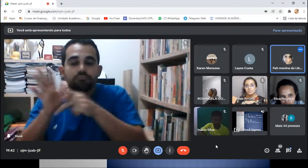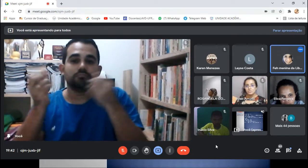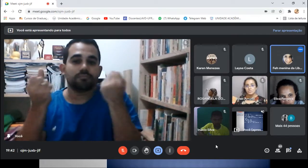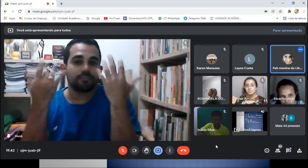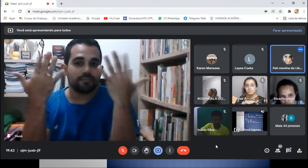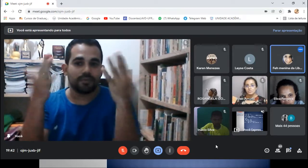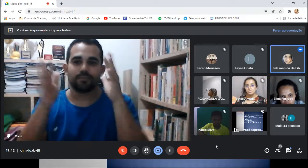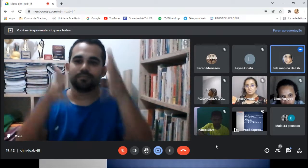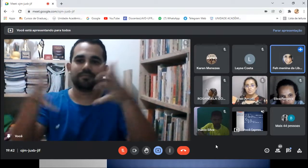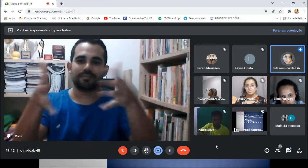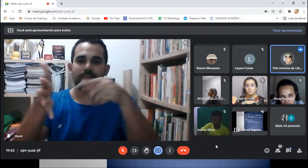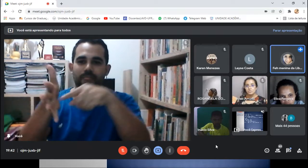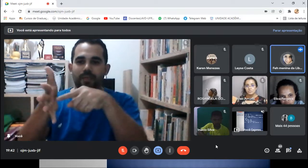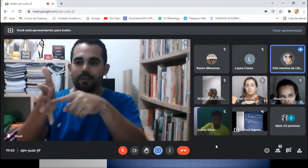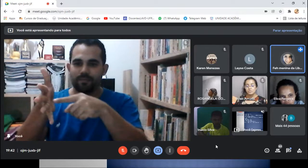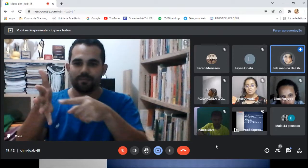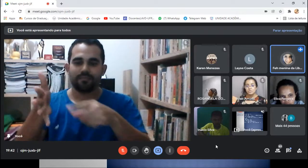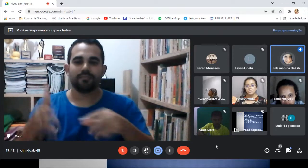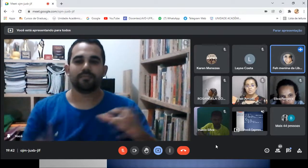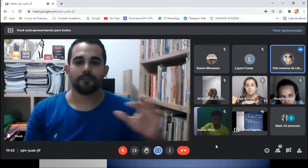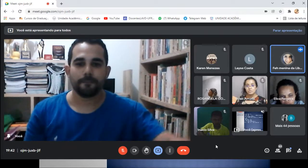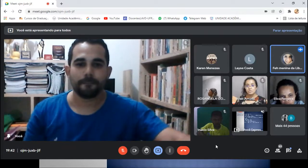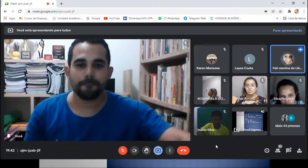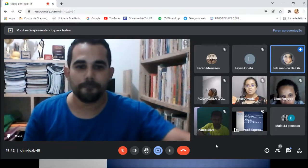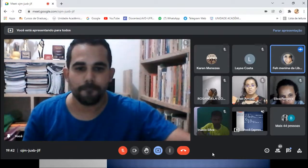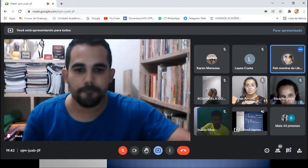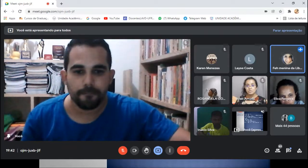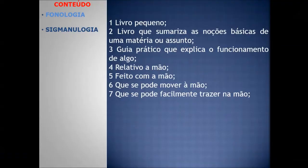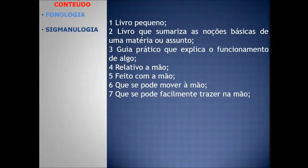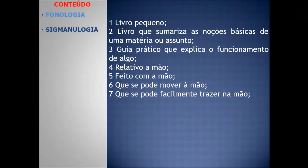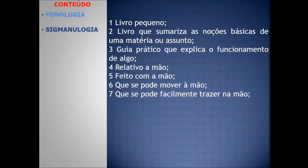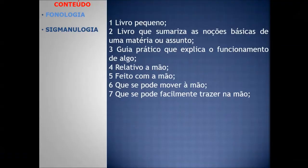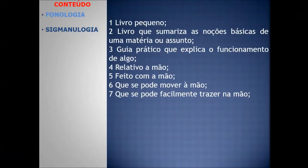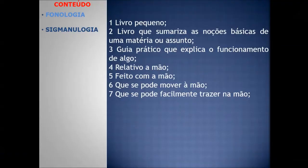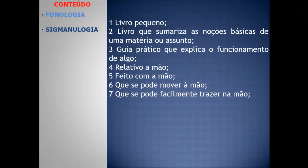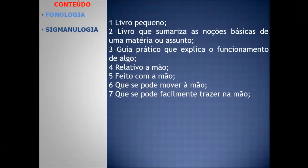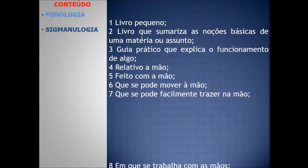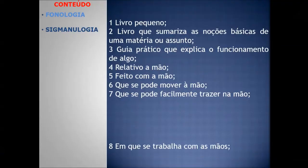Não propriamente a falar, né, em Libras, mas pode ser também.